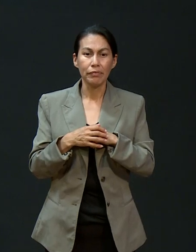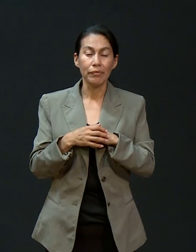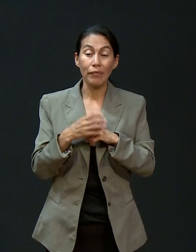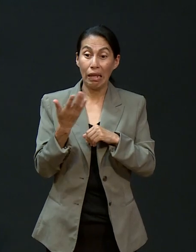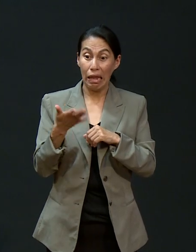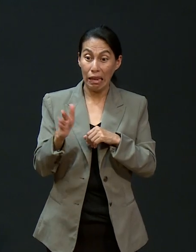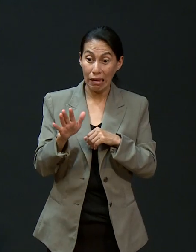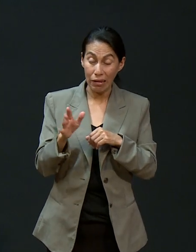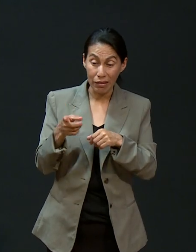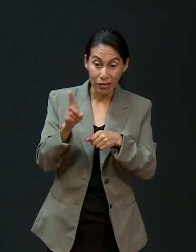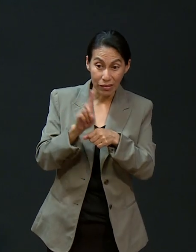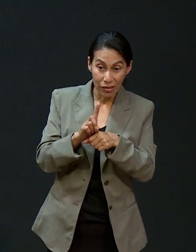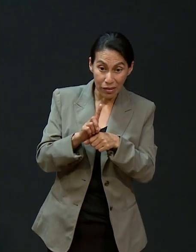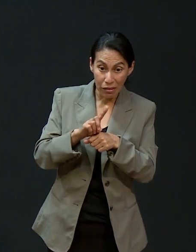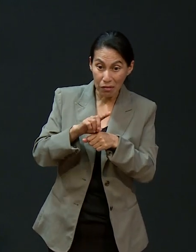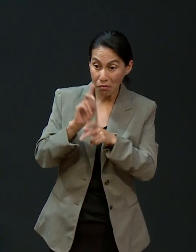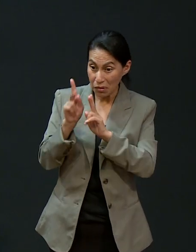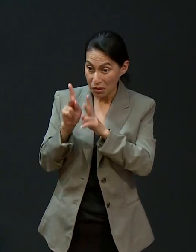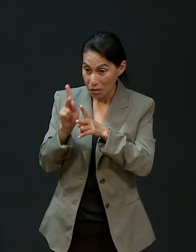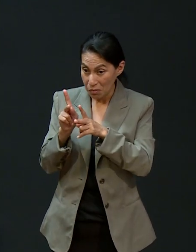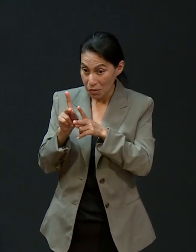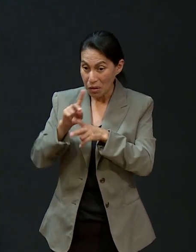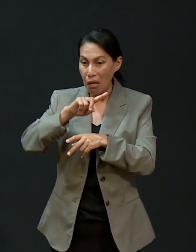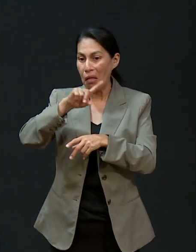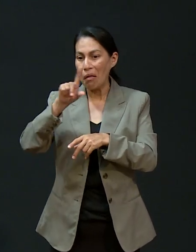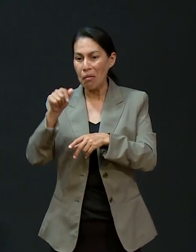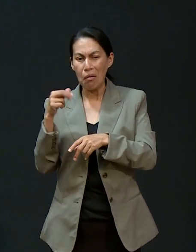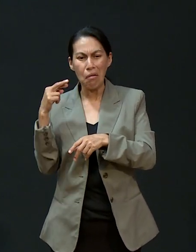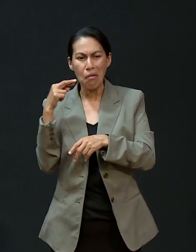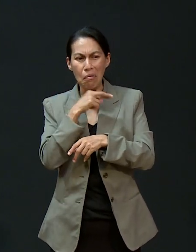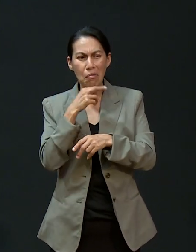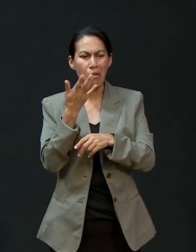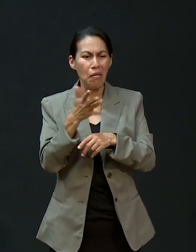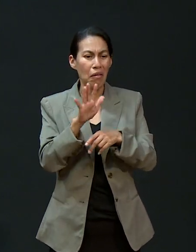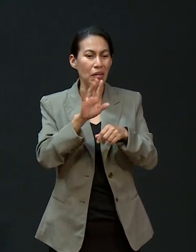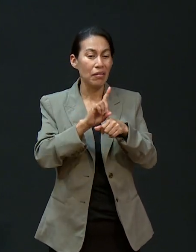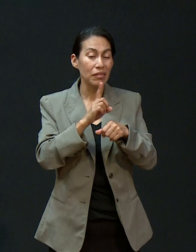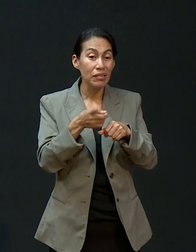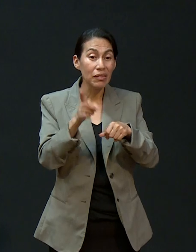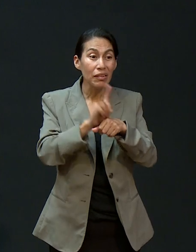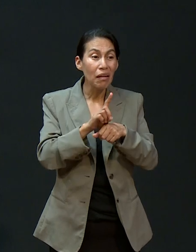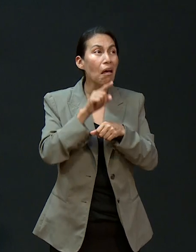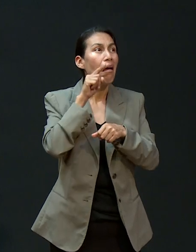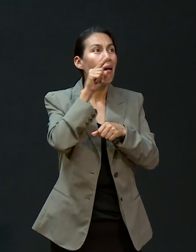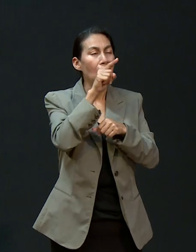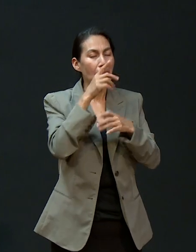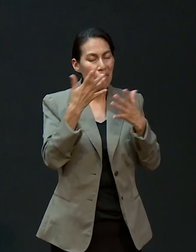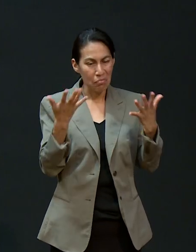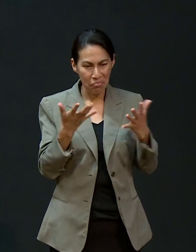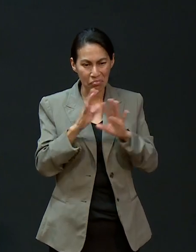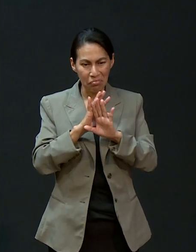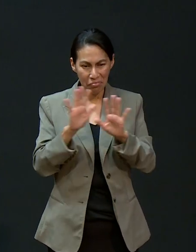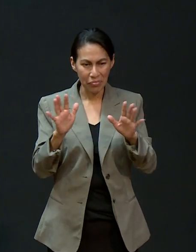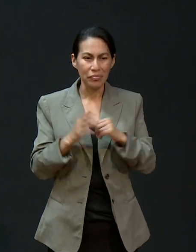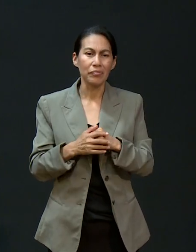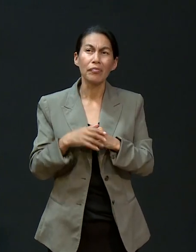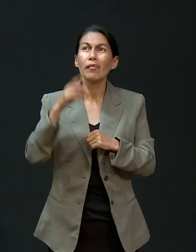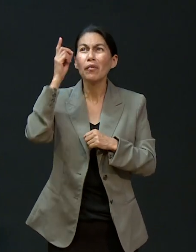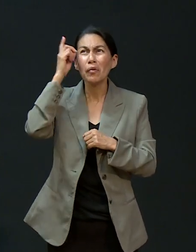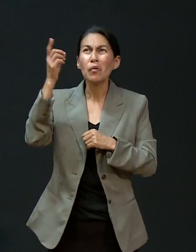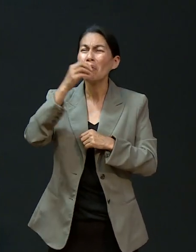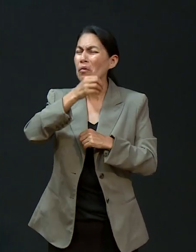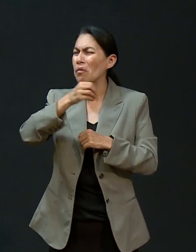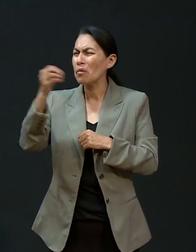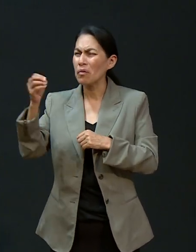Y en diez días, desde que hablamos, en diez días. Todo se fue prestando, se fue dando